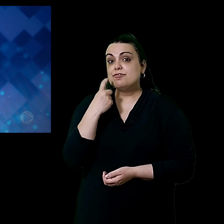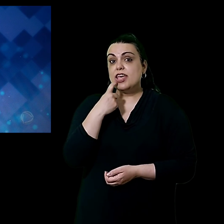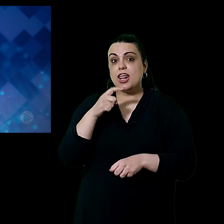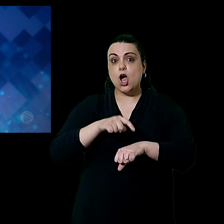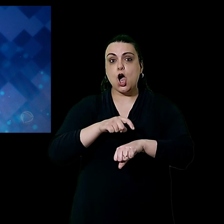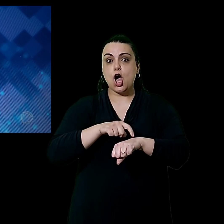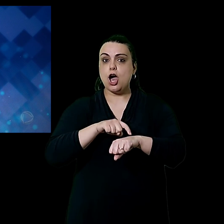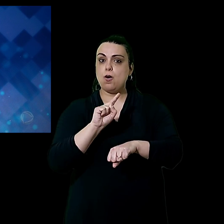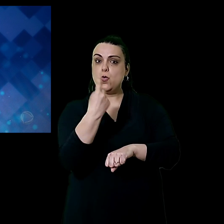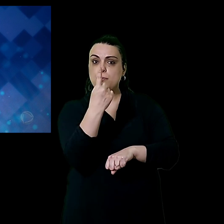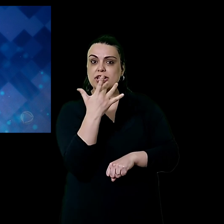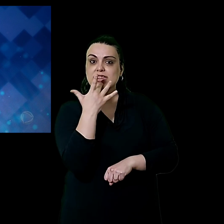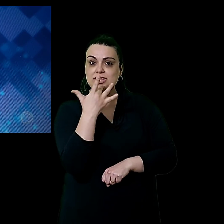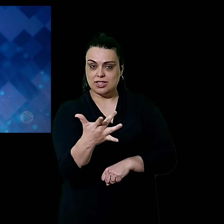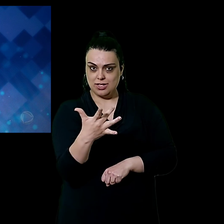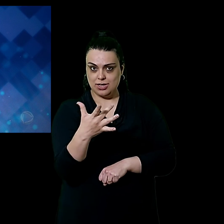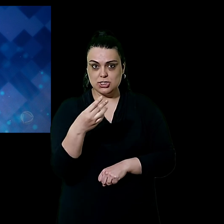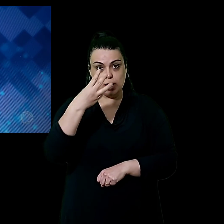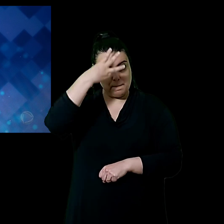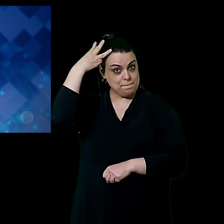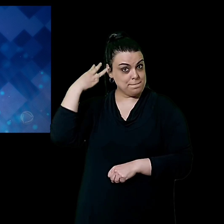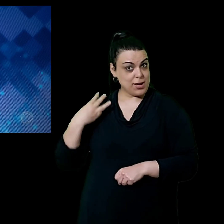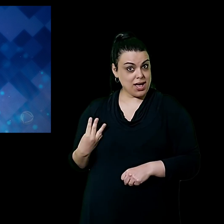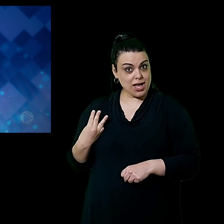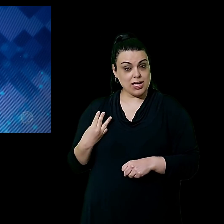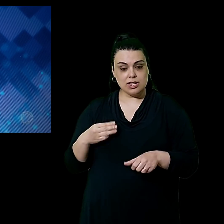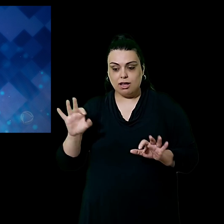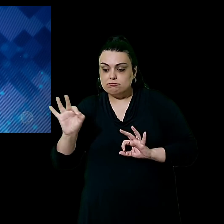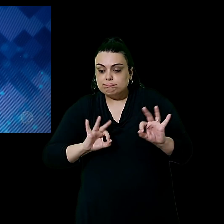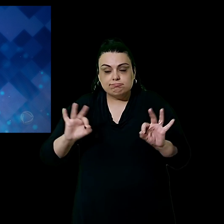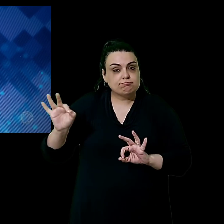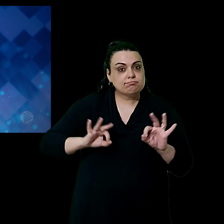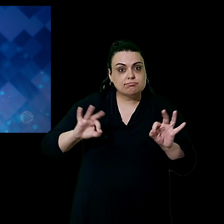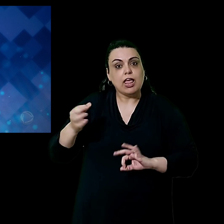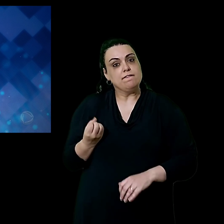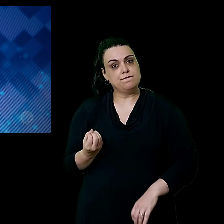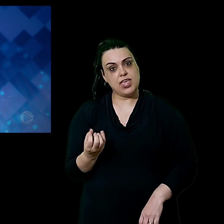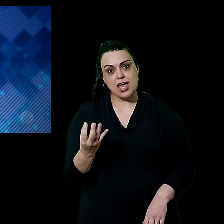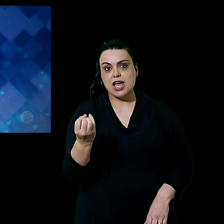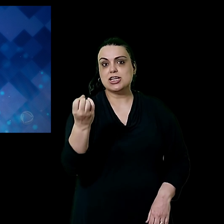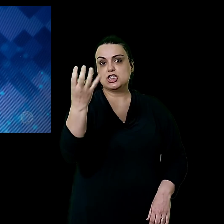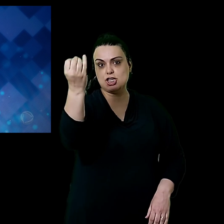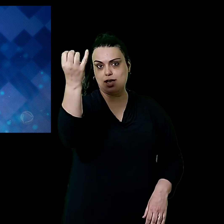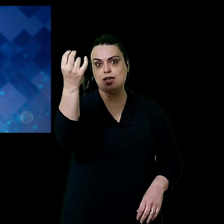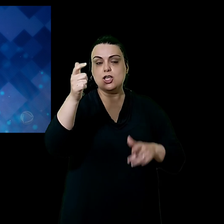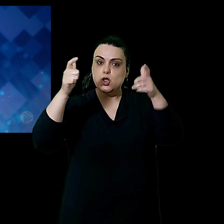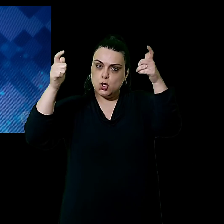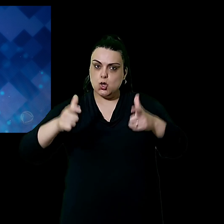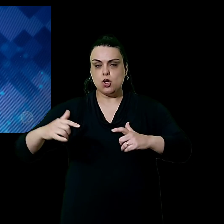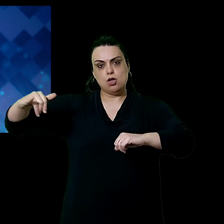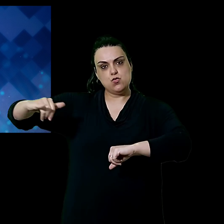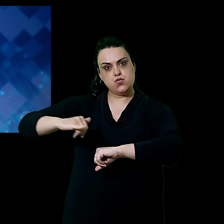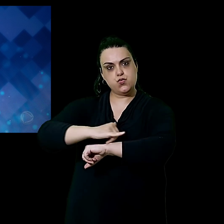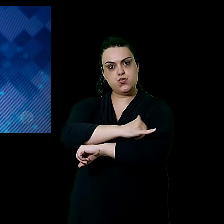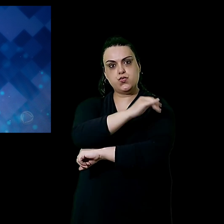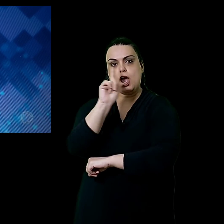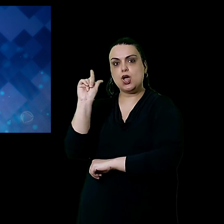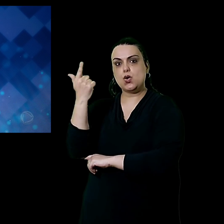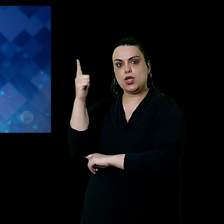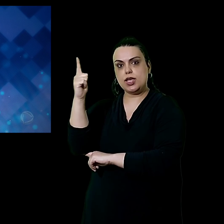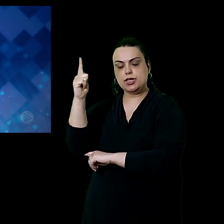Sexta-feira, 13h, Marília Mendonça se preparava para mais uma viagem no aeroporto de